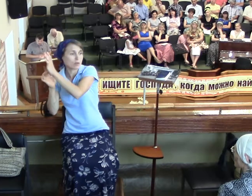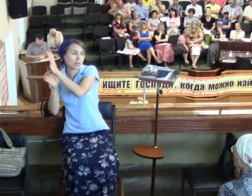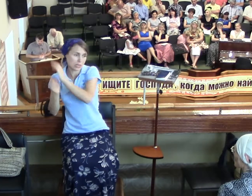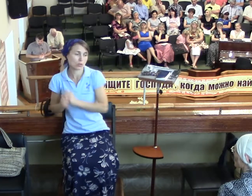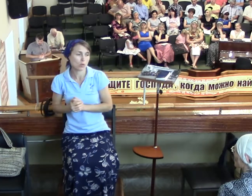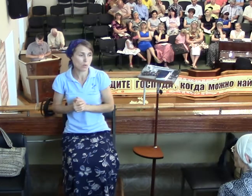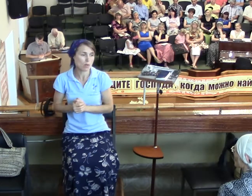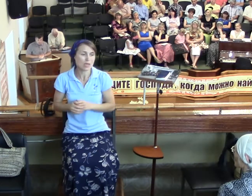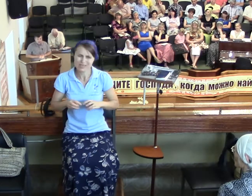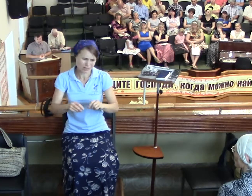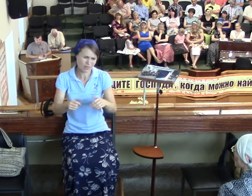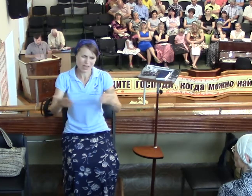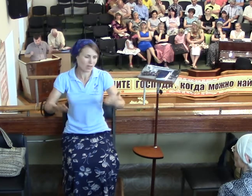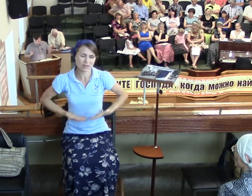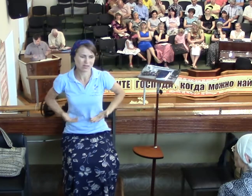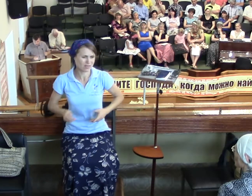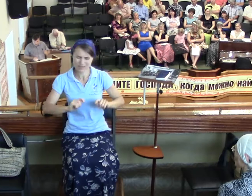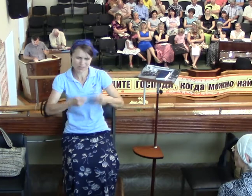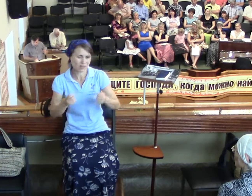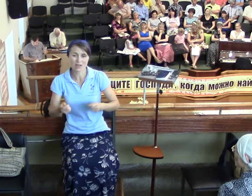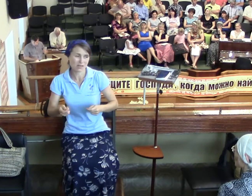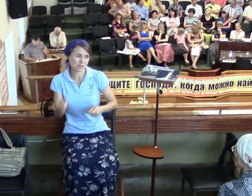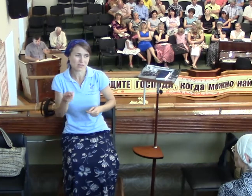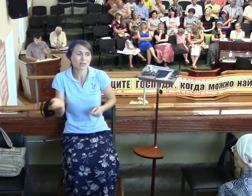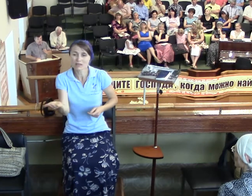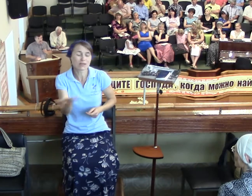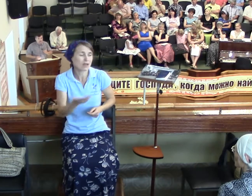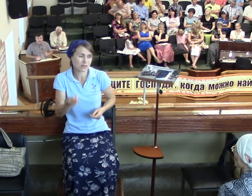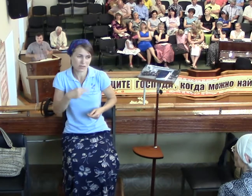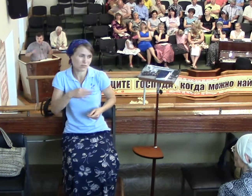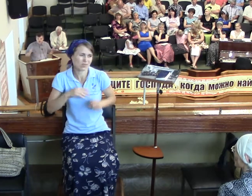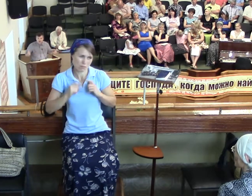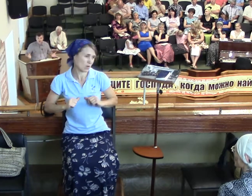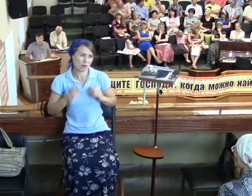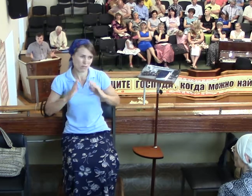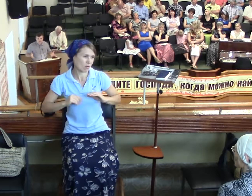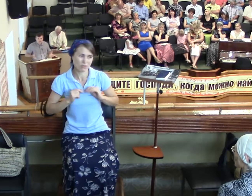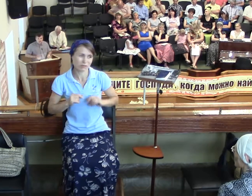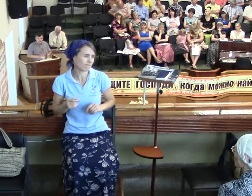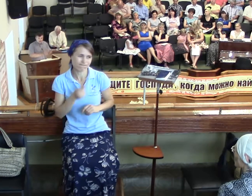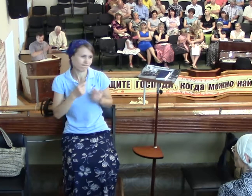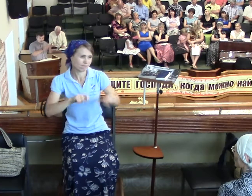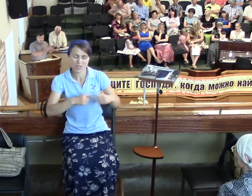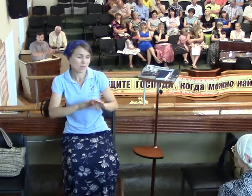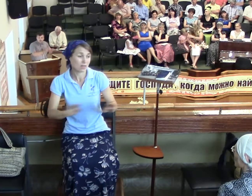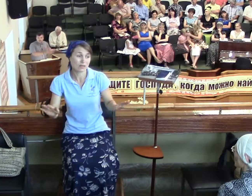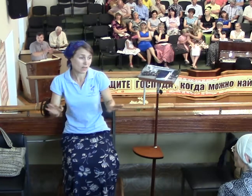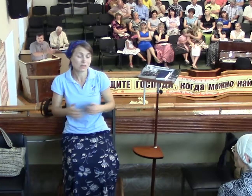не даст душе нашей покой. И вы знаете, сколько радужных надежд и планов строил Давид, когда он был еще молодым. Он